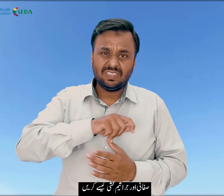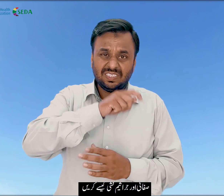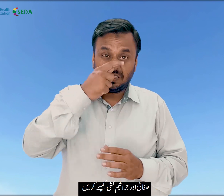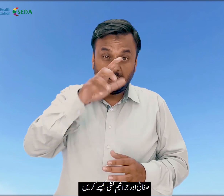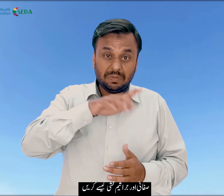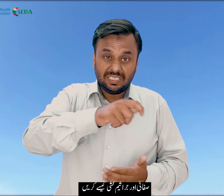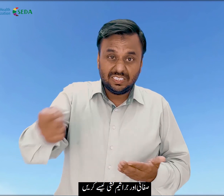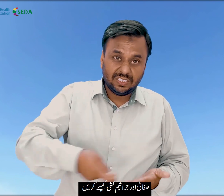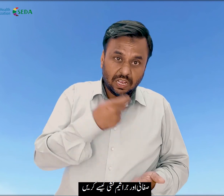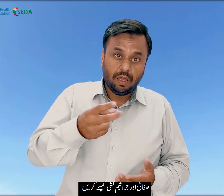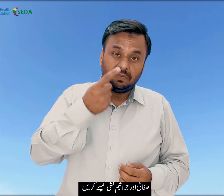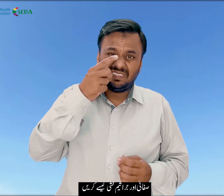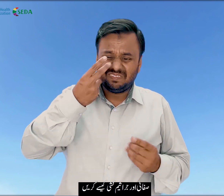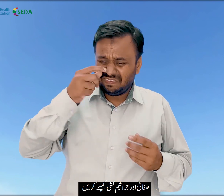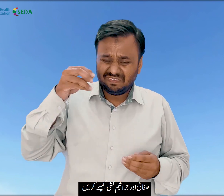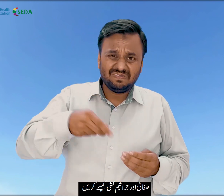صفائی اور جراثیم کشی کیسے کریں؟